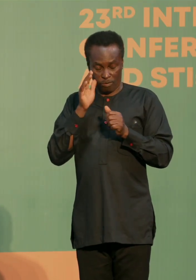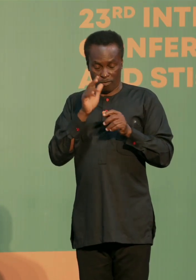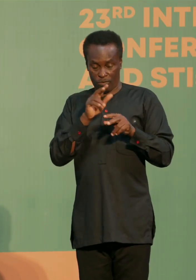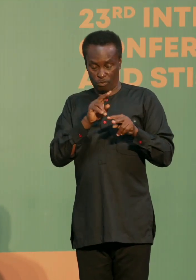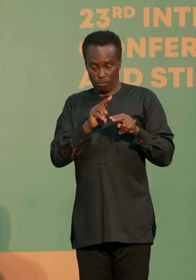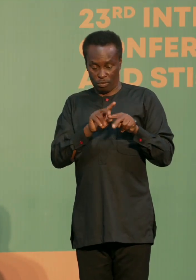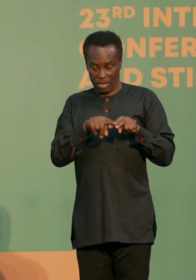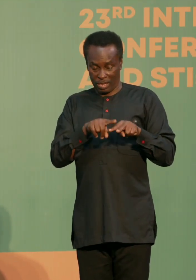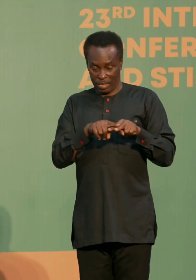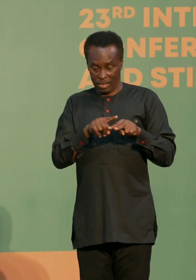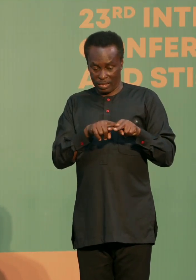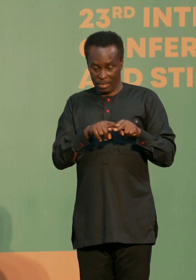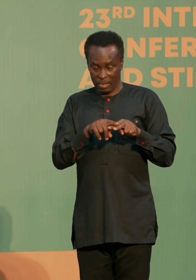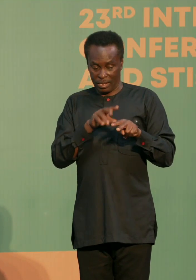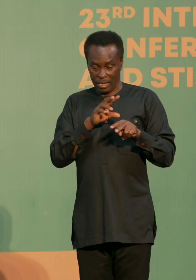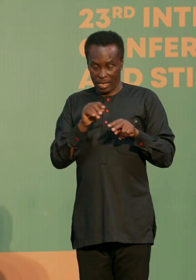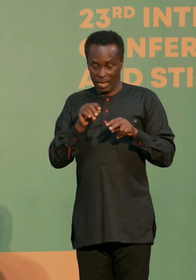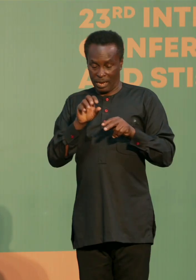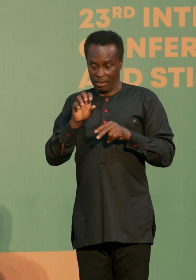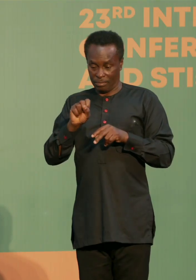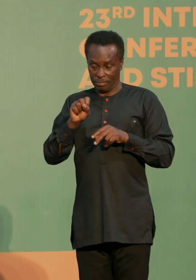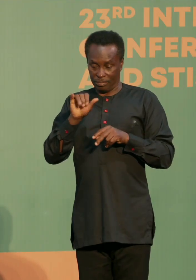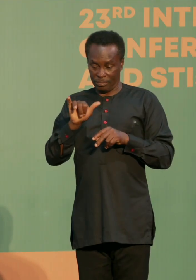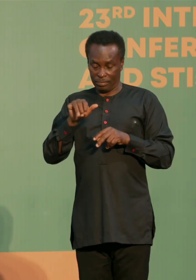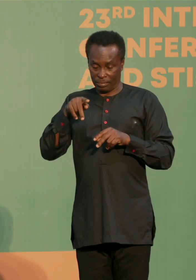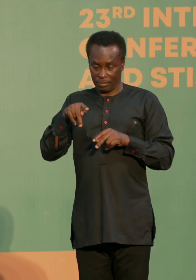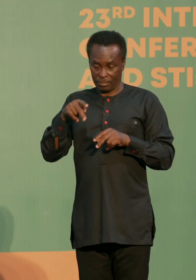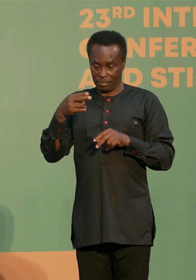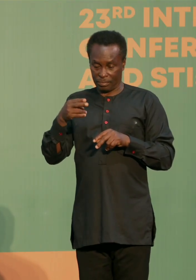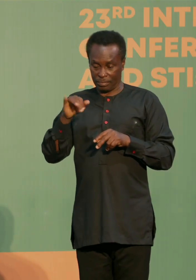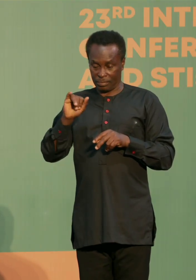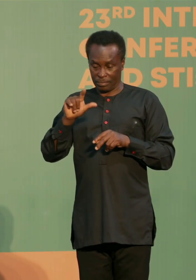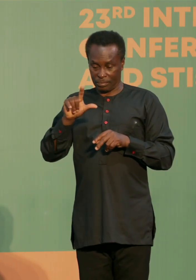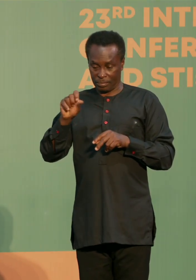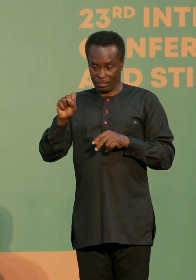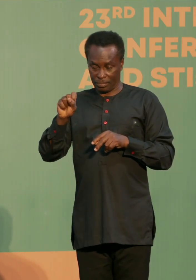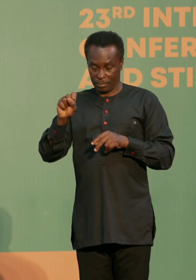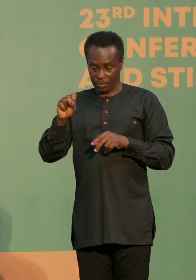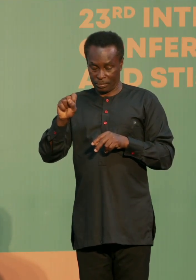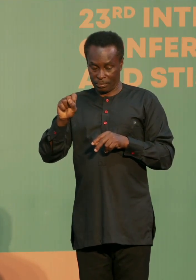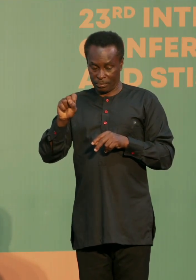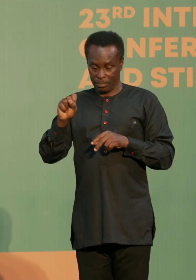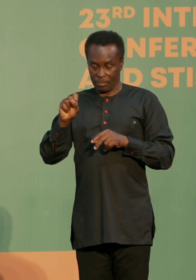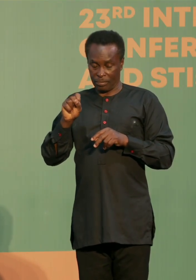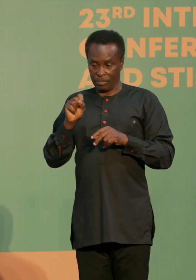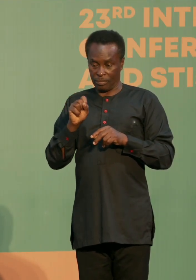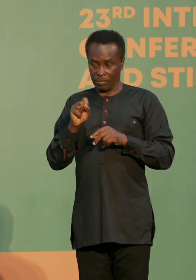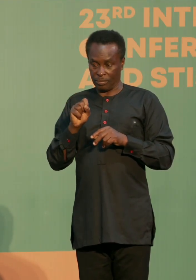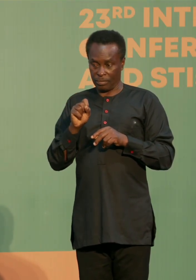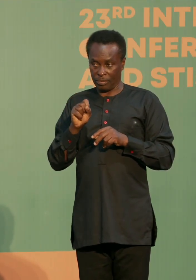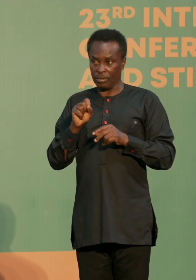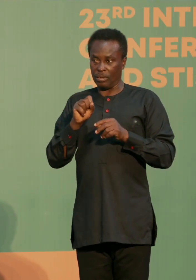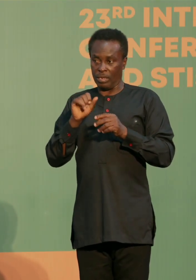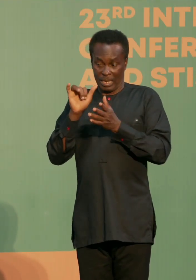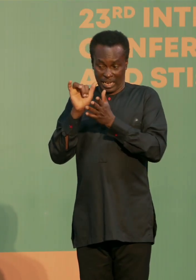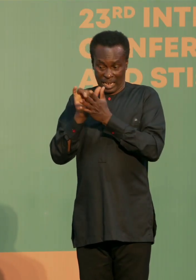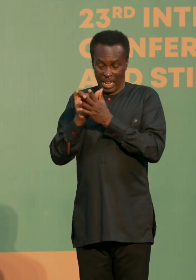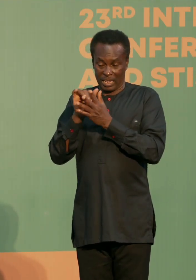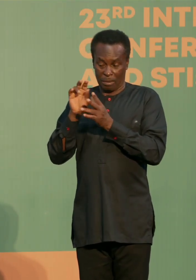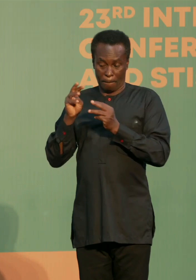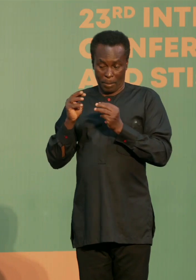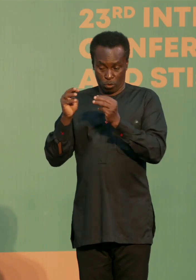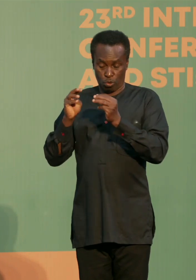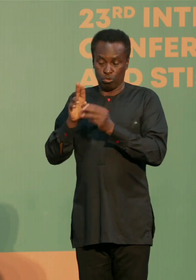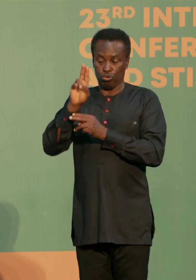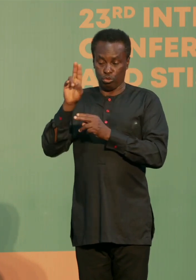liaison XL. Les cas qui étaient réactifs ont été utilisés pour faire les tests